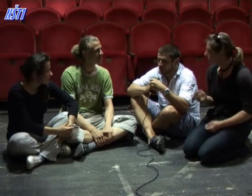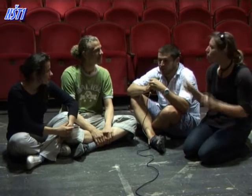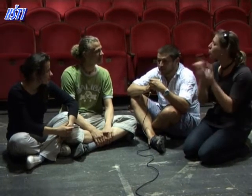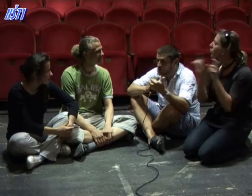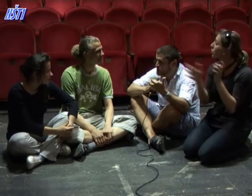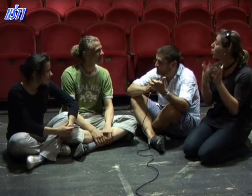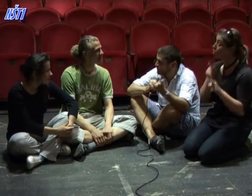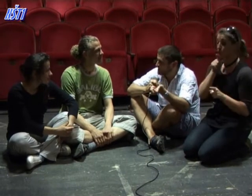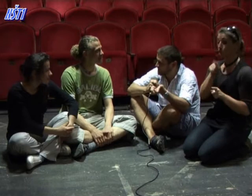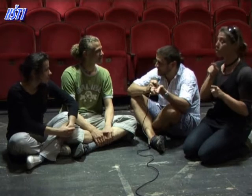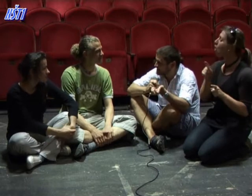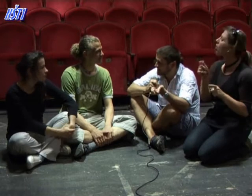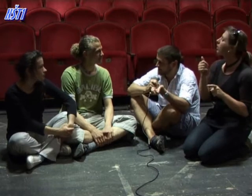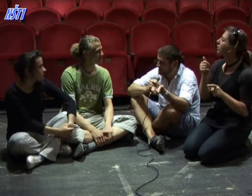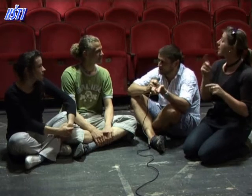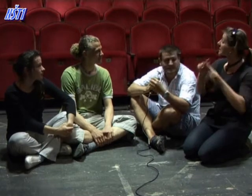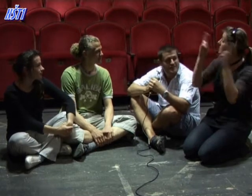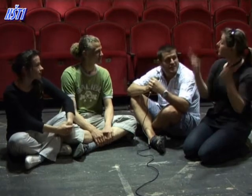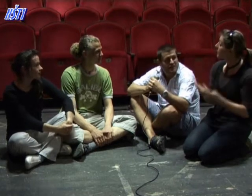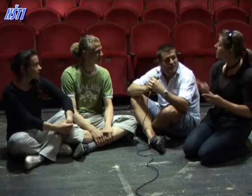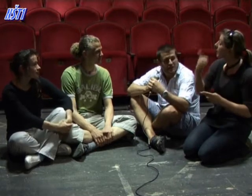protože je to snad nejdelší monodrama na světě.